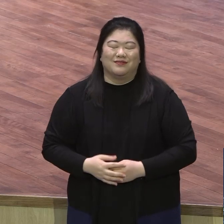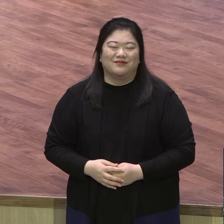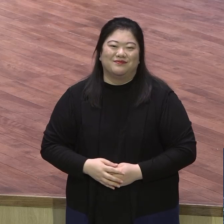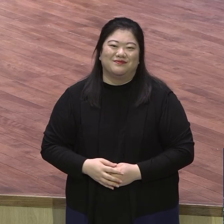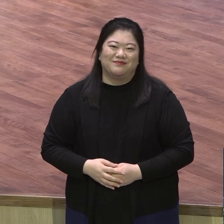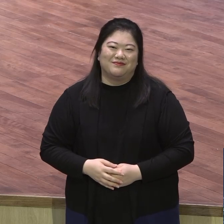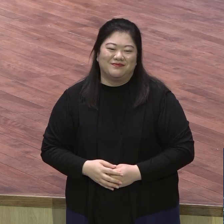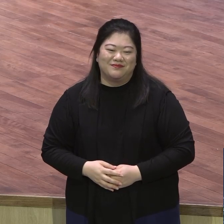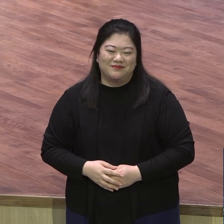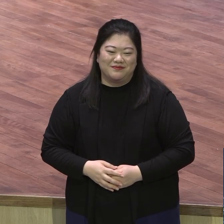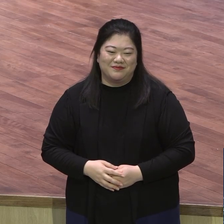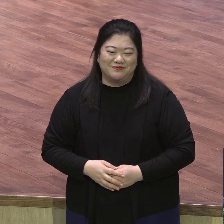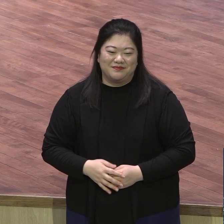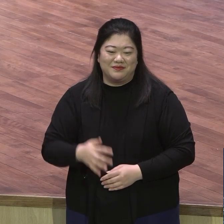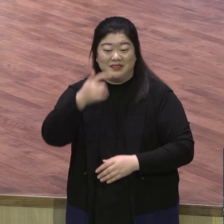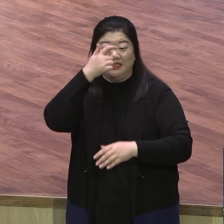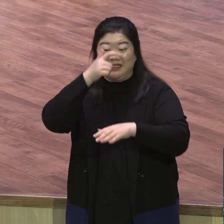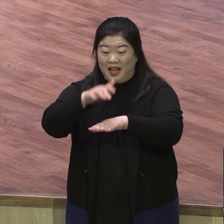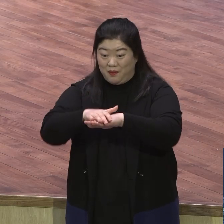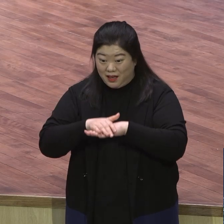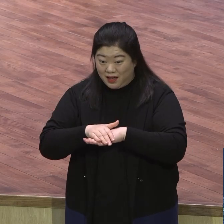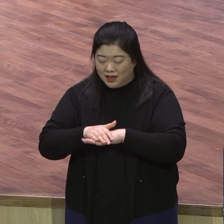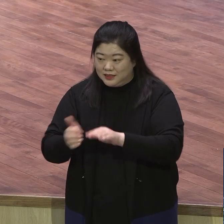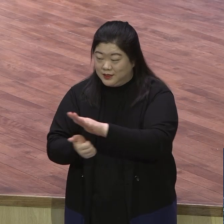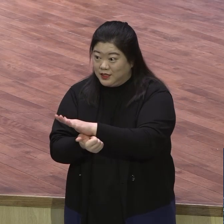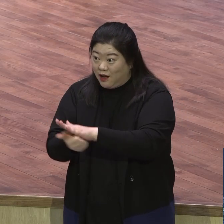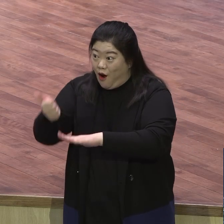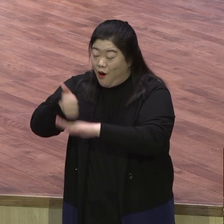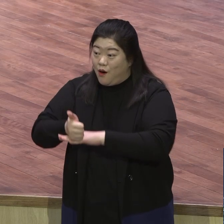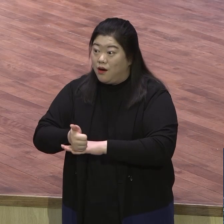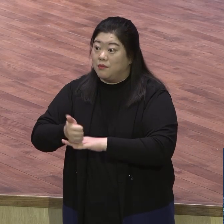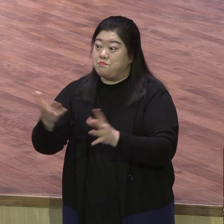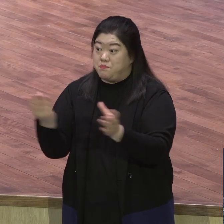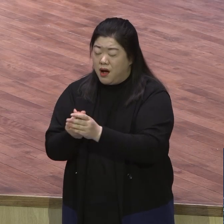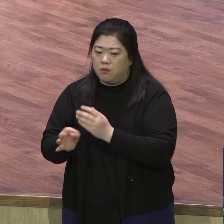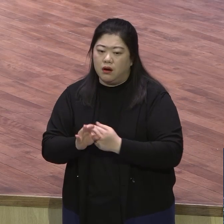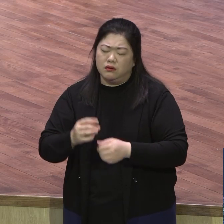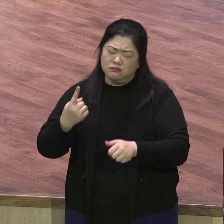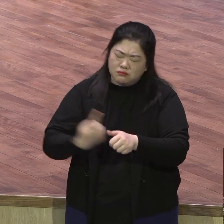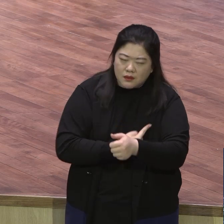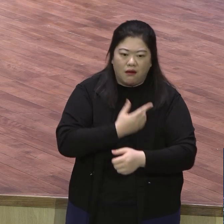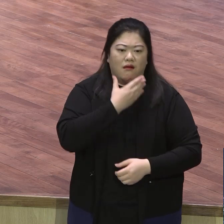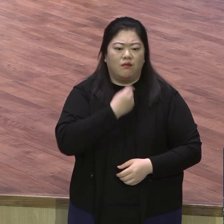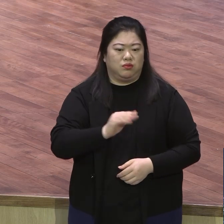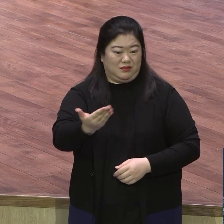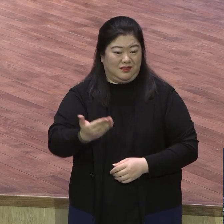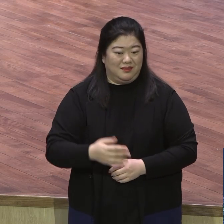예배 성공하면 여러분이 인생 최고의 행복자가 돼요. 예배 성공한 사람